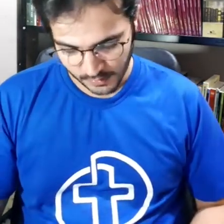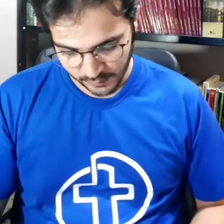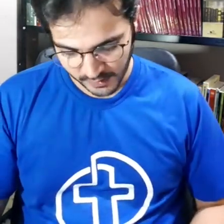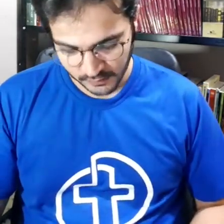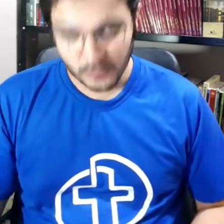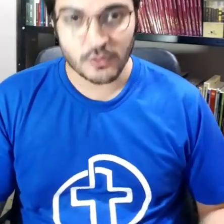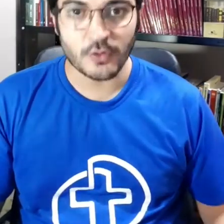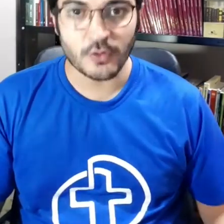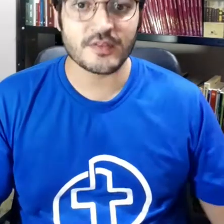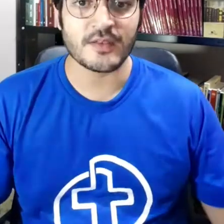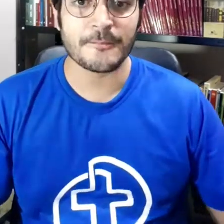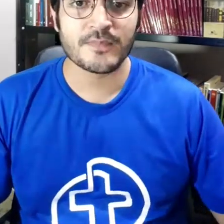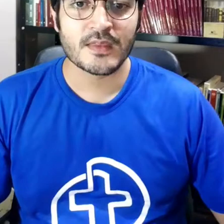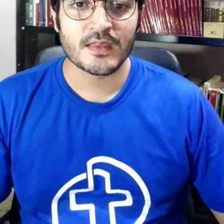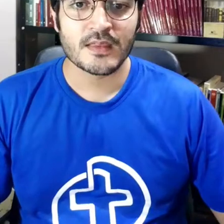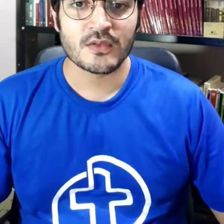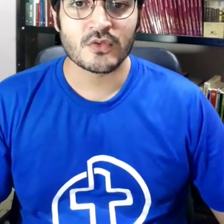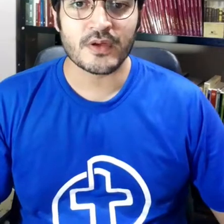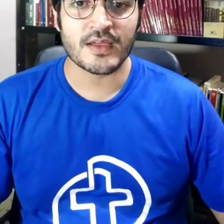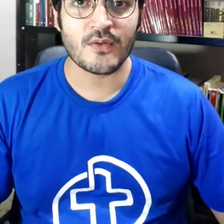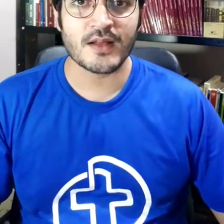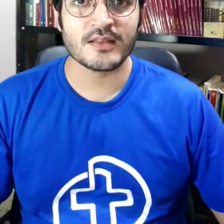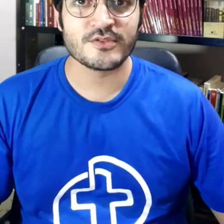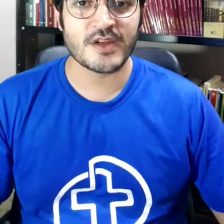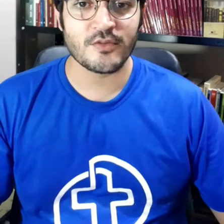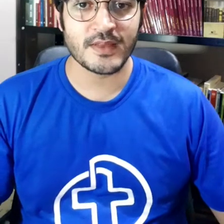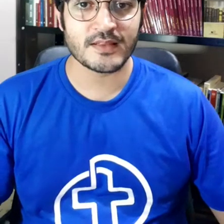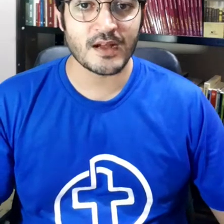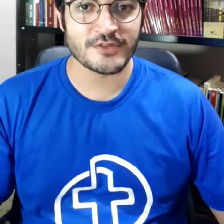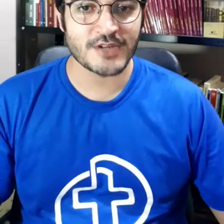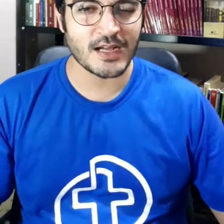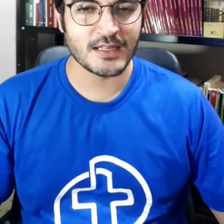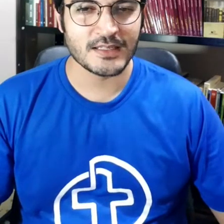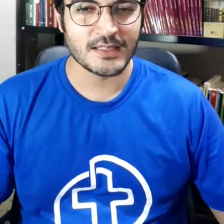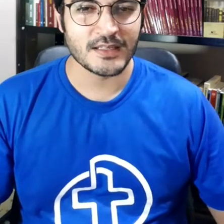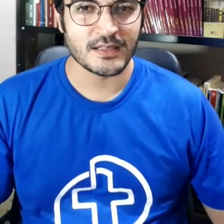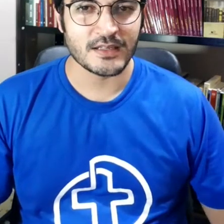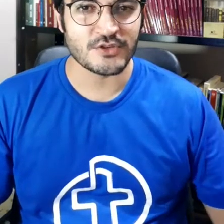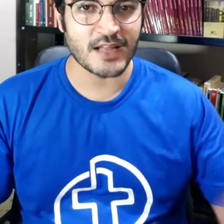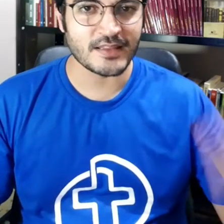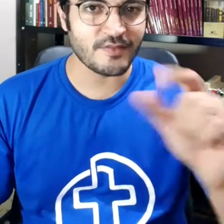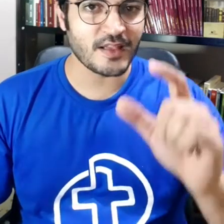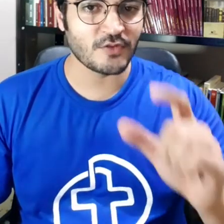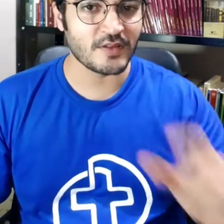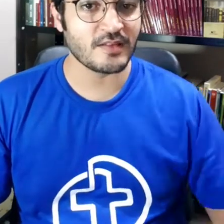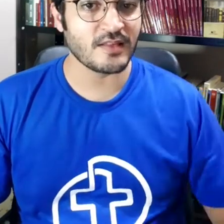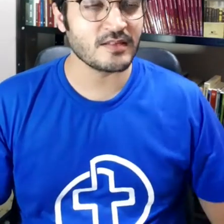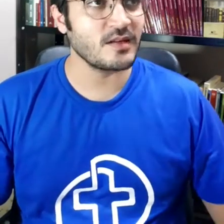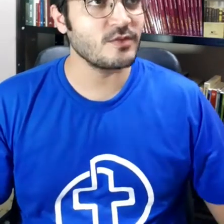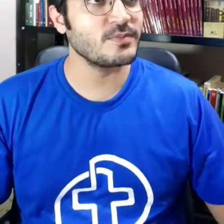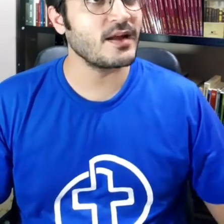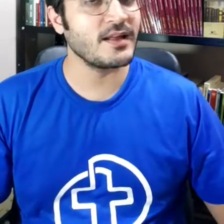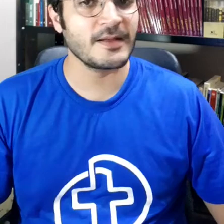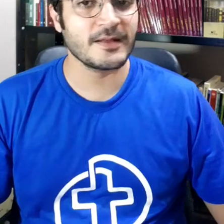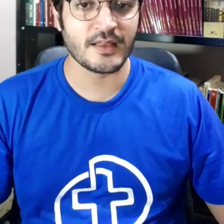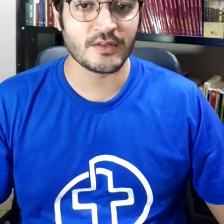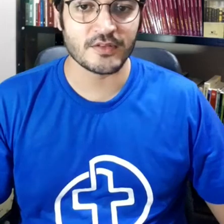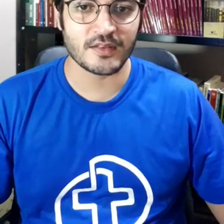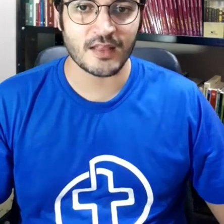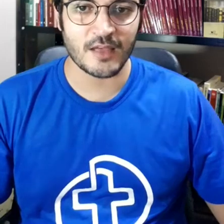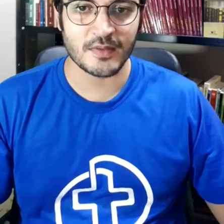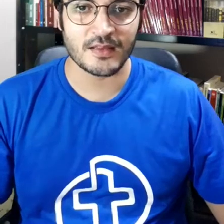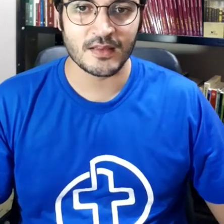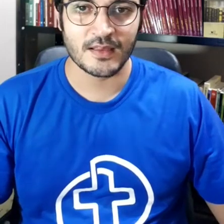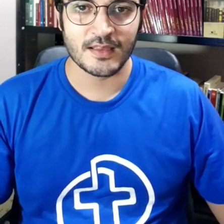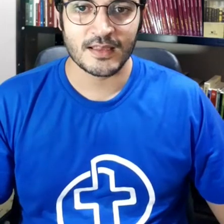o verso 12. Estou aqui aguardando Jailma entrar. Eu já ativei a solicitação para ela, que é a nossa